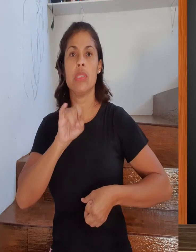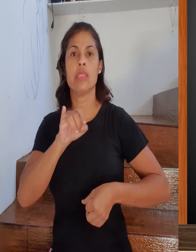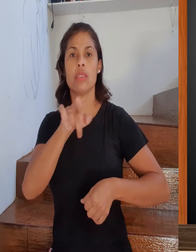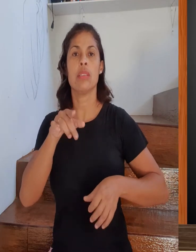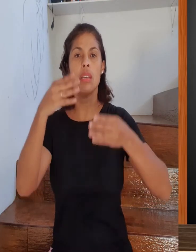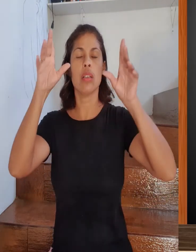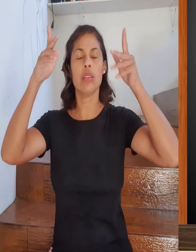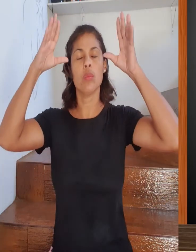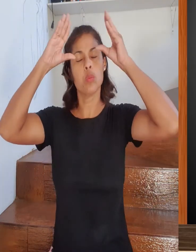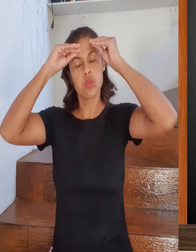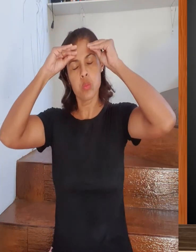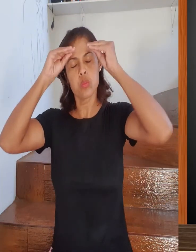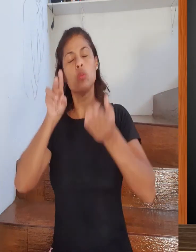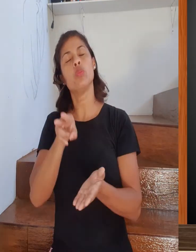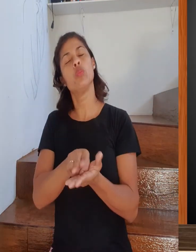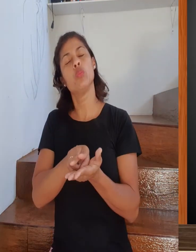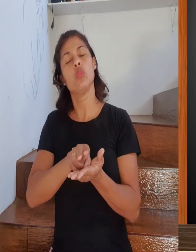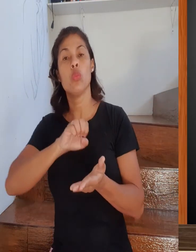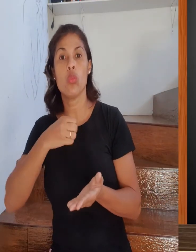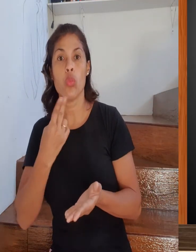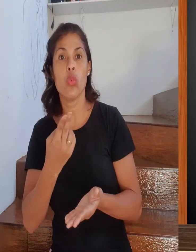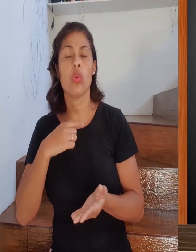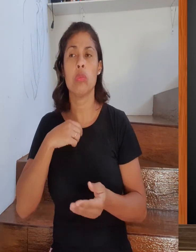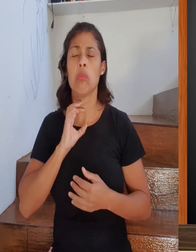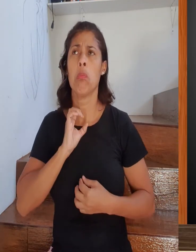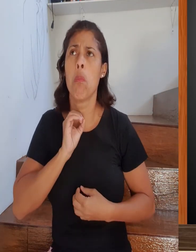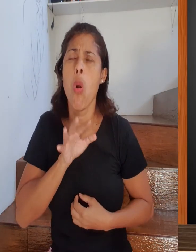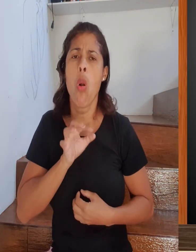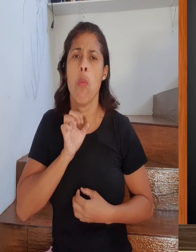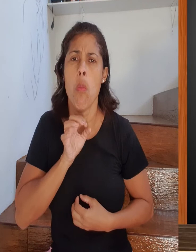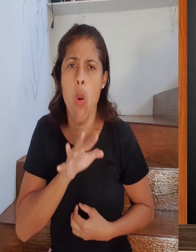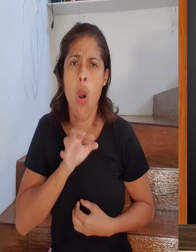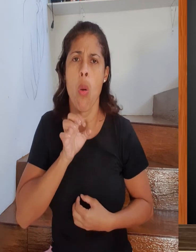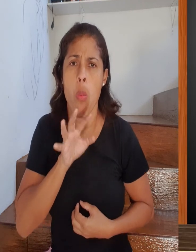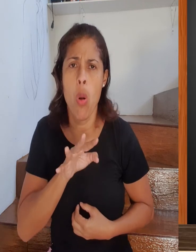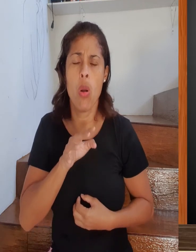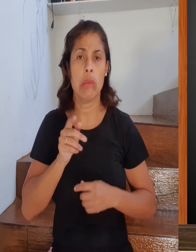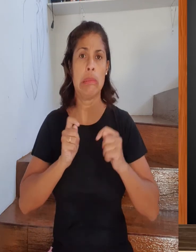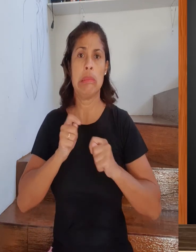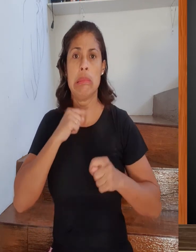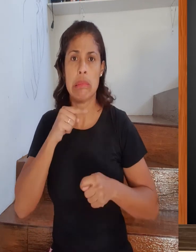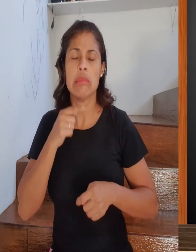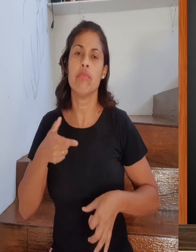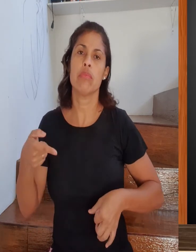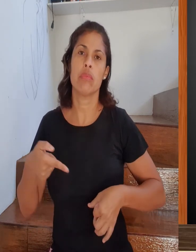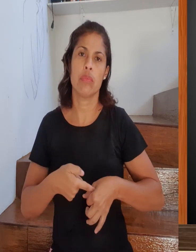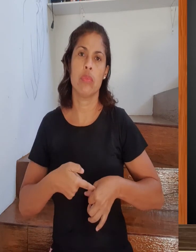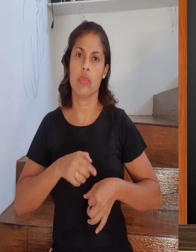em pacientes inconscientes ou que estejam com ânsia de vômito, um vômito incoercível.